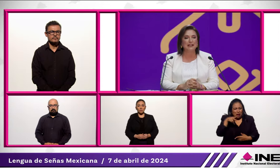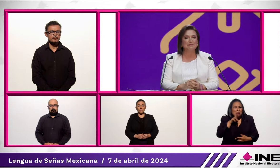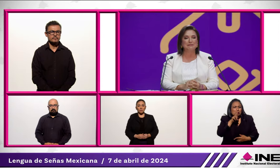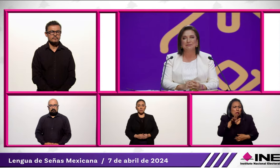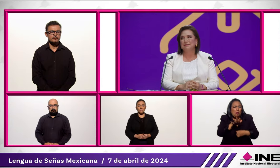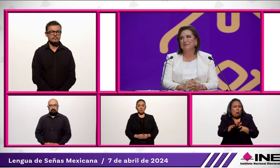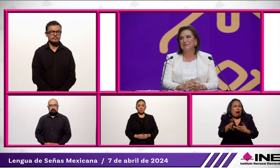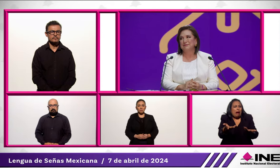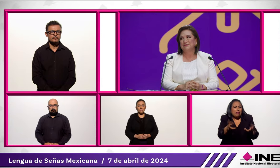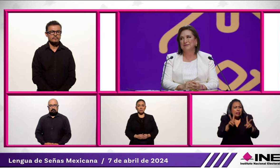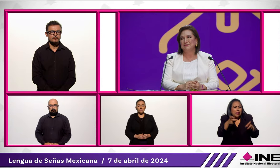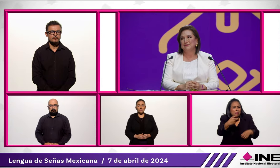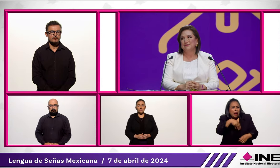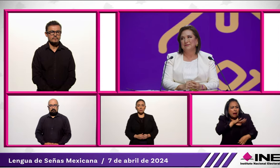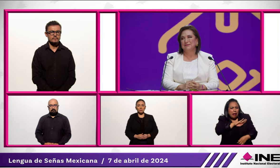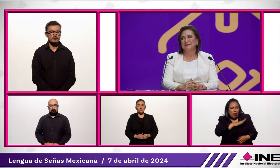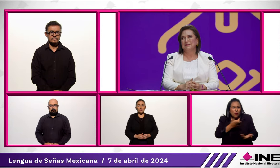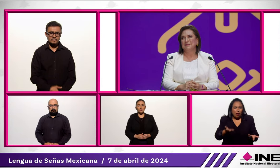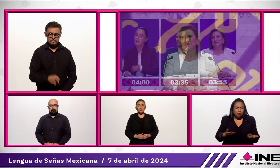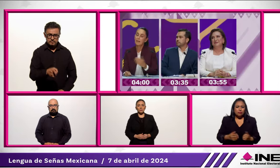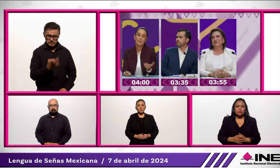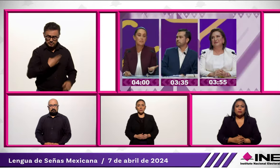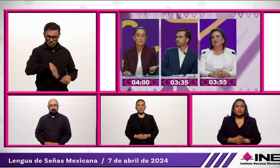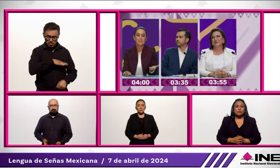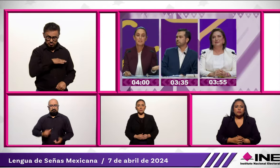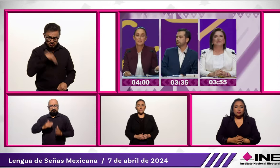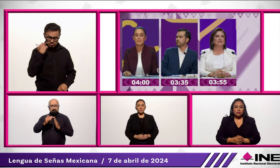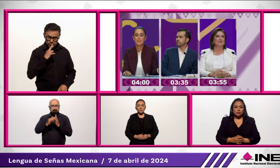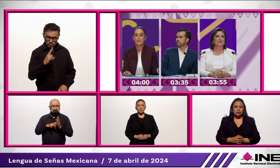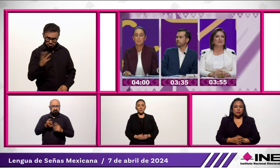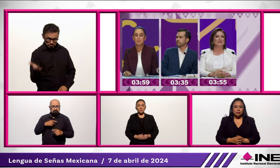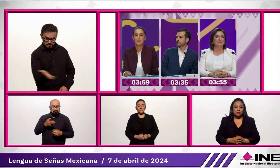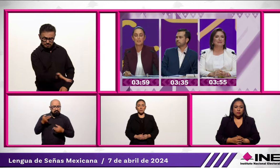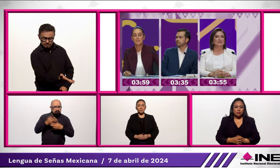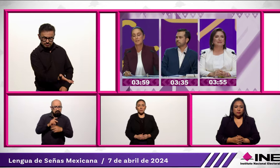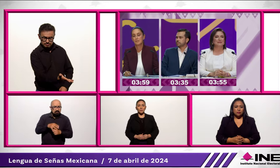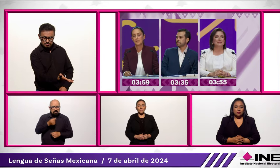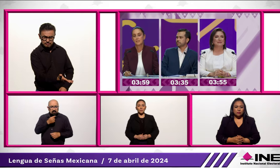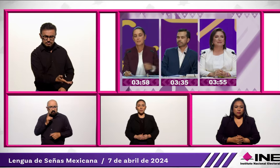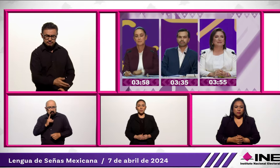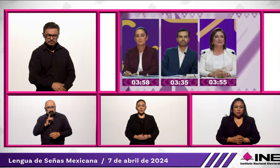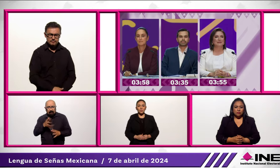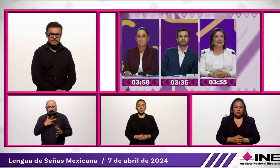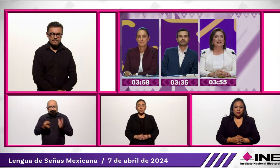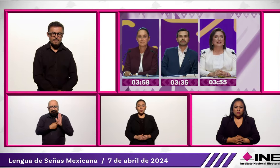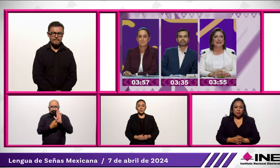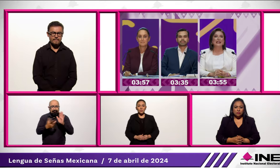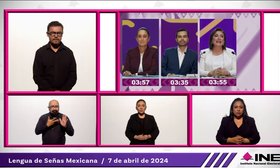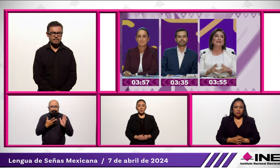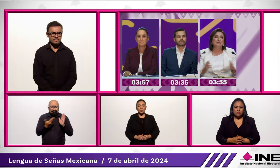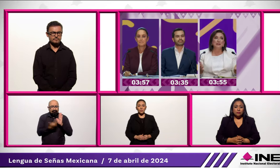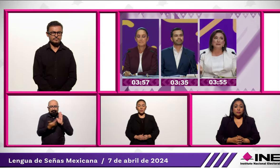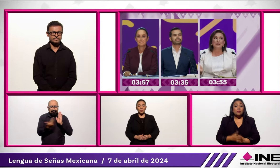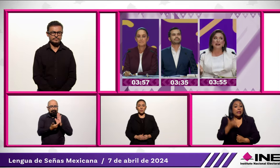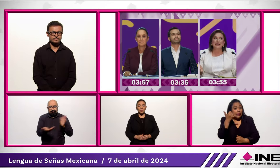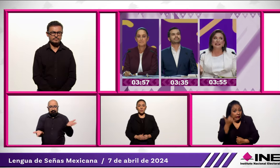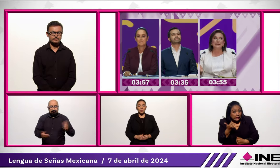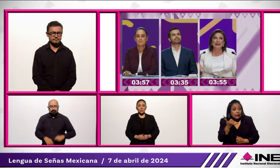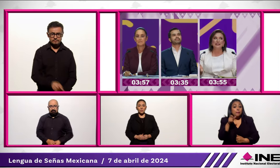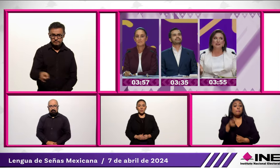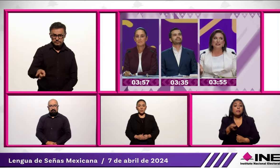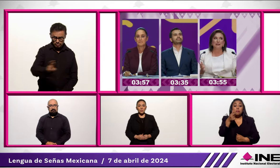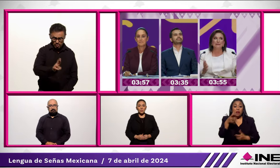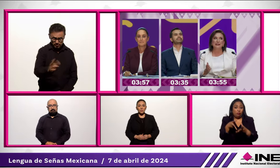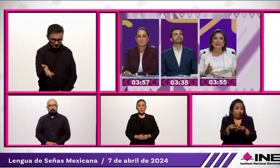habla Claudia? ¿Quieres responder, candidata Claudia Sheinbaum? Bajaron los feminicidios en 30%, ahí están los datos. Y primer lugar